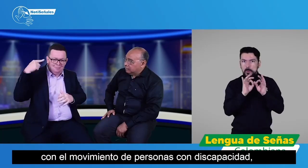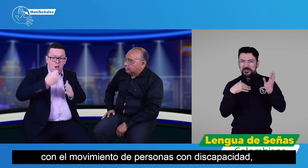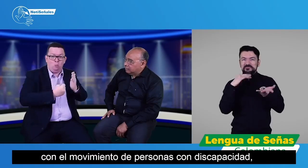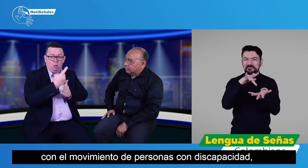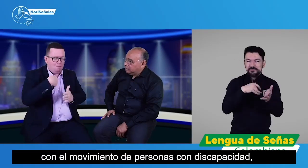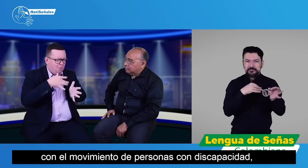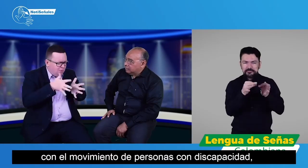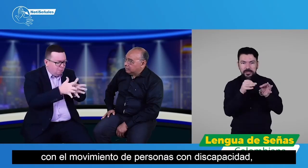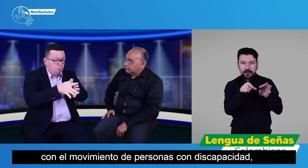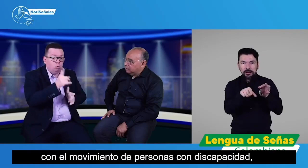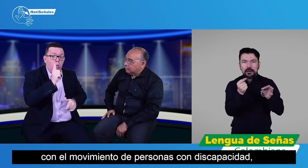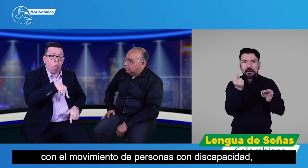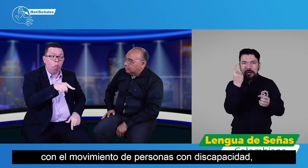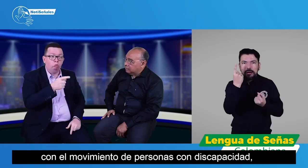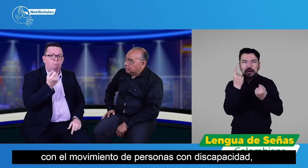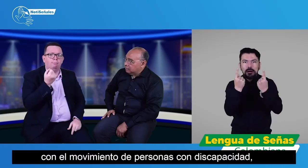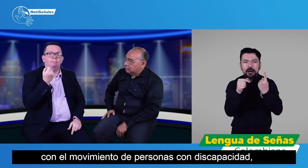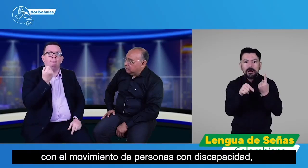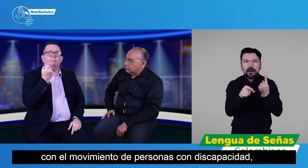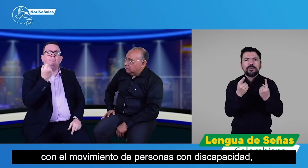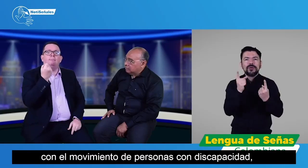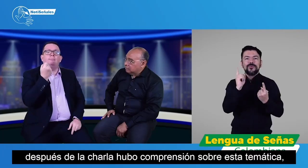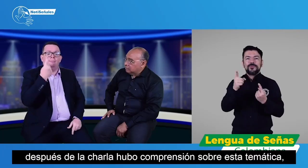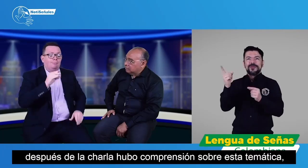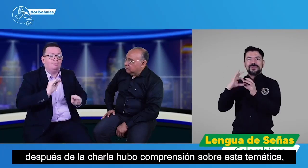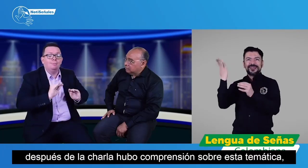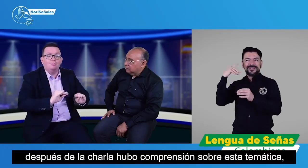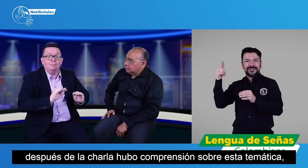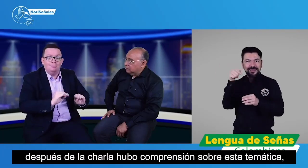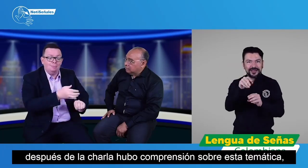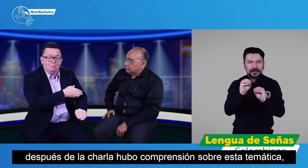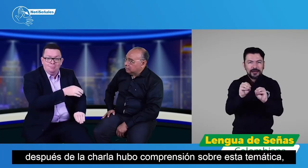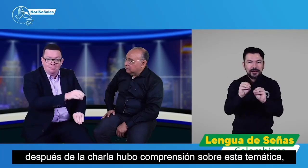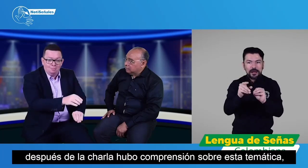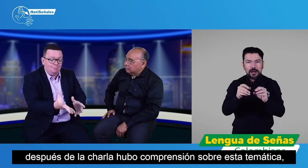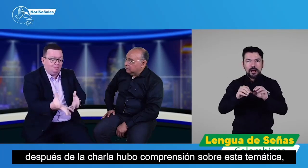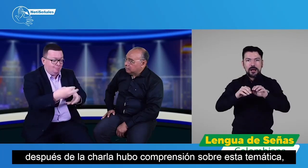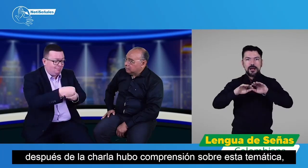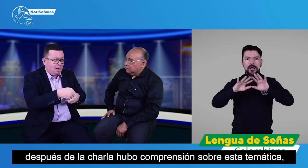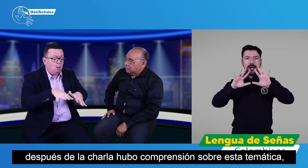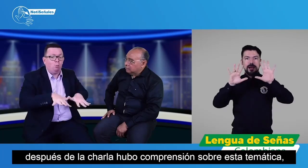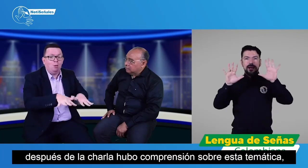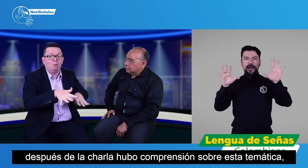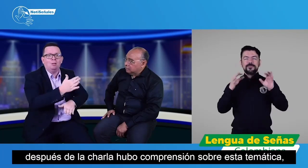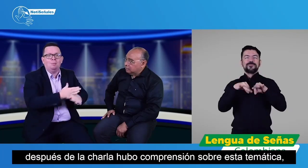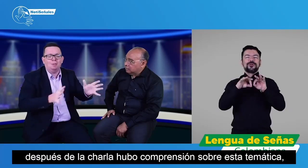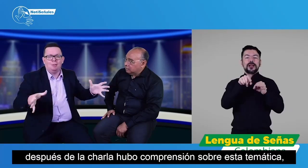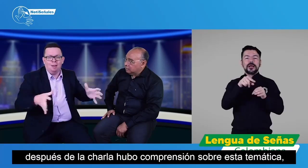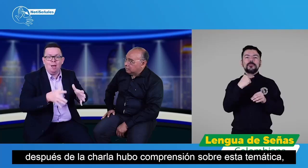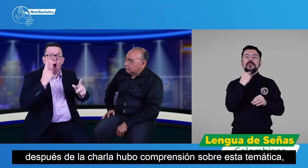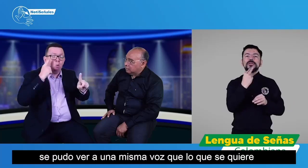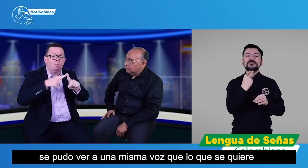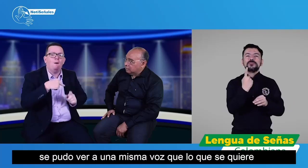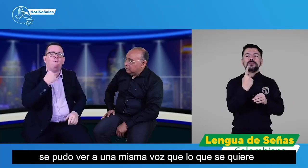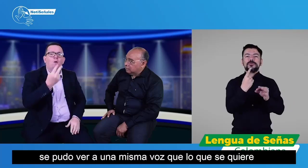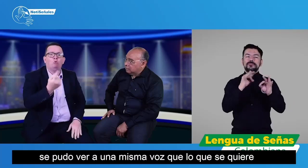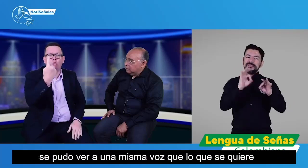Con el movimiento de personas con discapacidad, después de la charla hubo comprensión sobre esta temática. Se pudo ver una misma